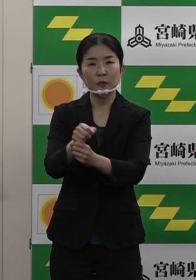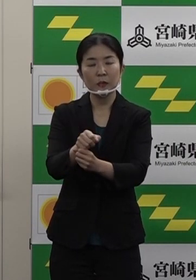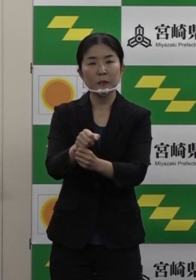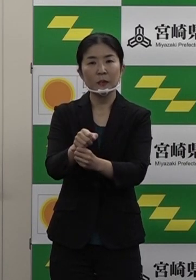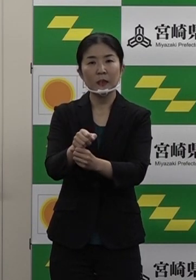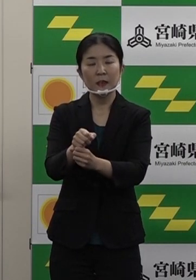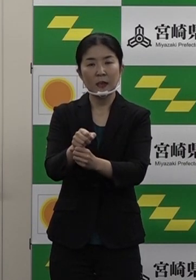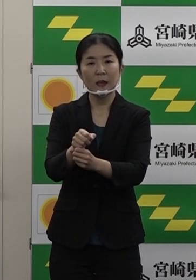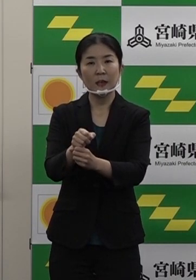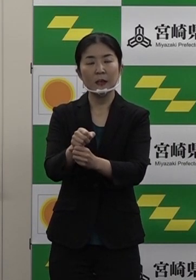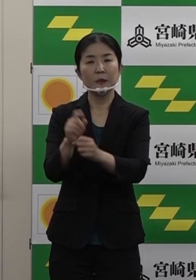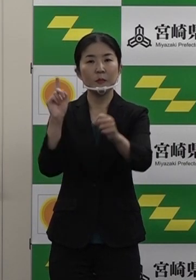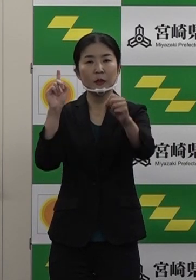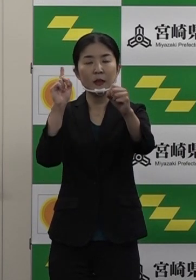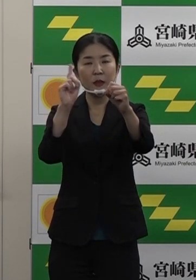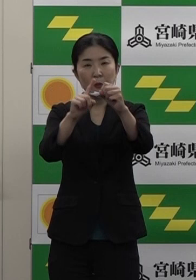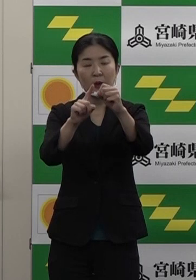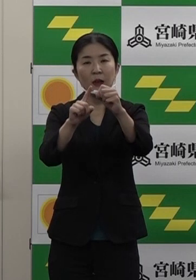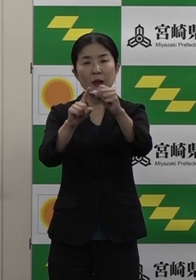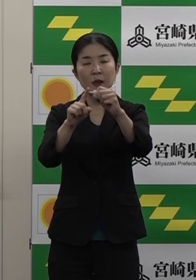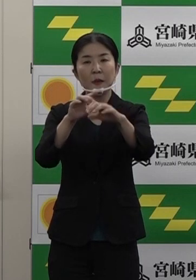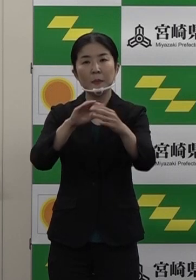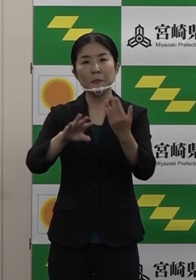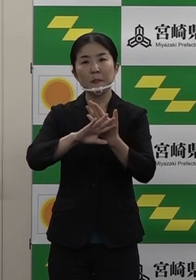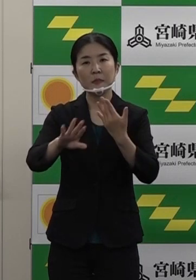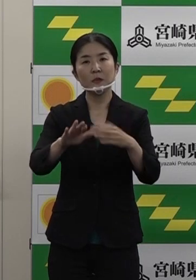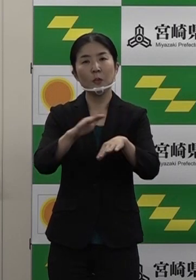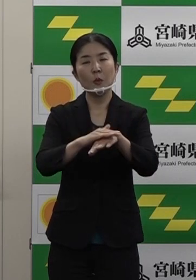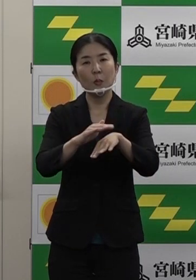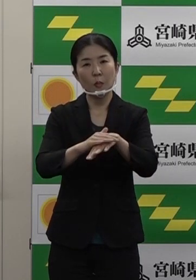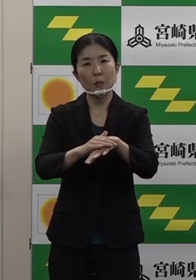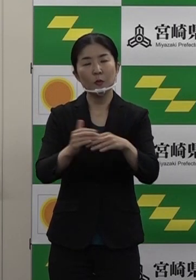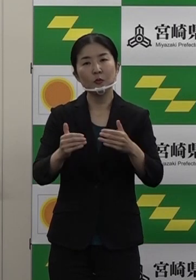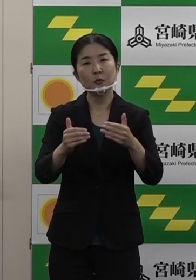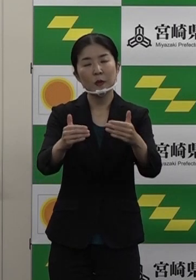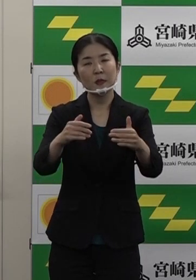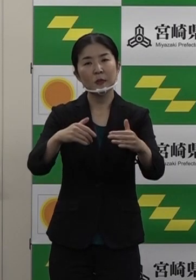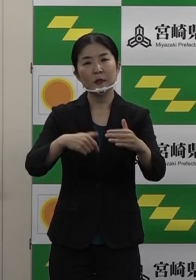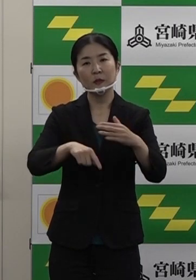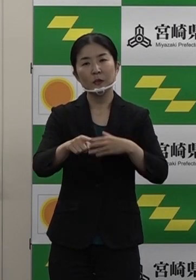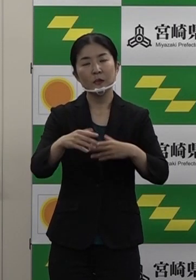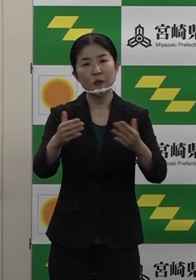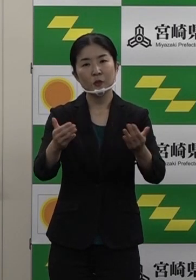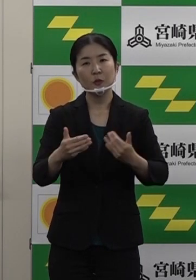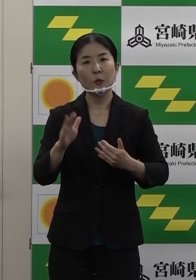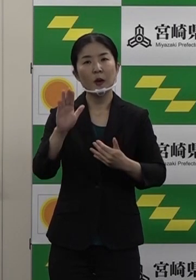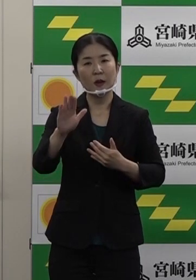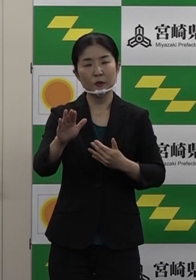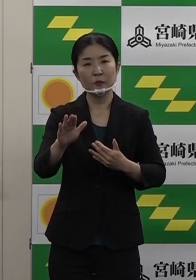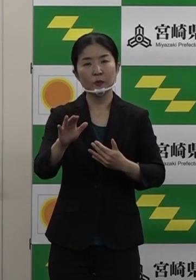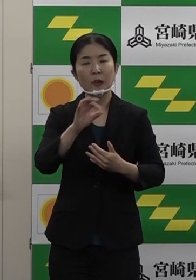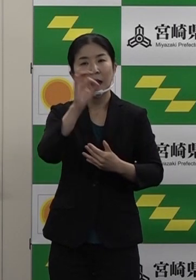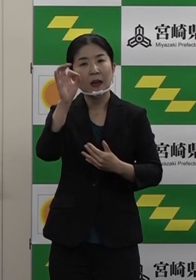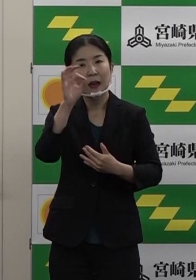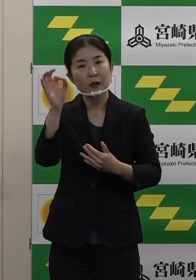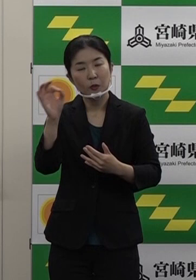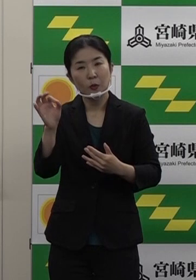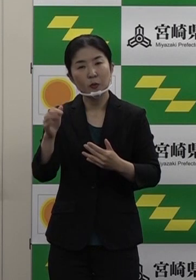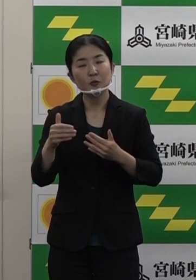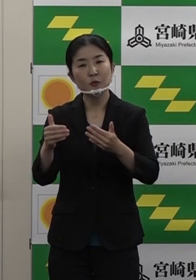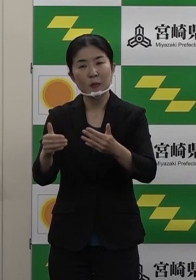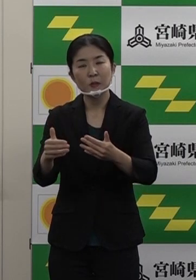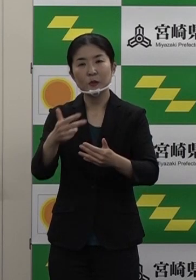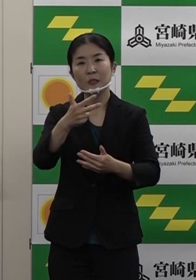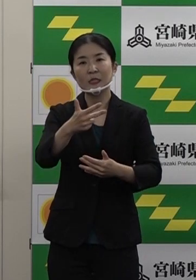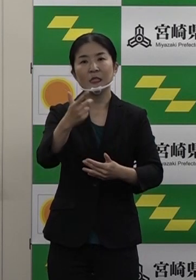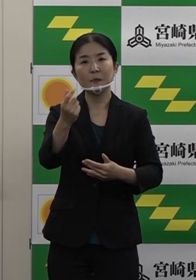た別のアクセルを今後踏んでいく必要がある、県内の観光を進めていこうというあの地もみ旅キャン